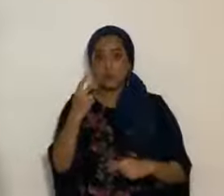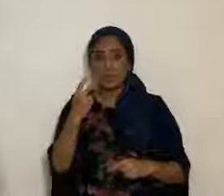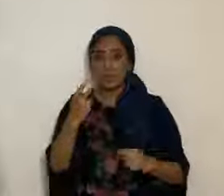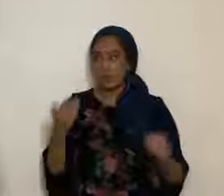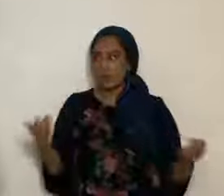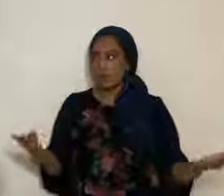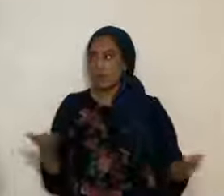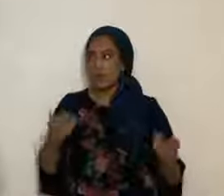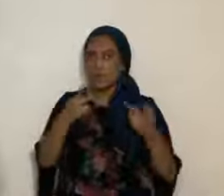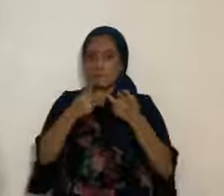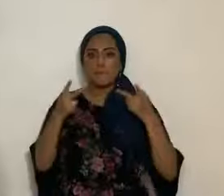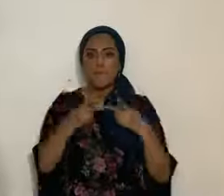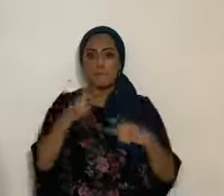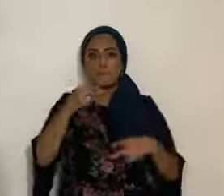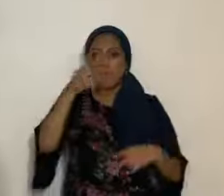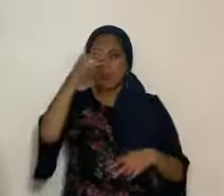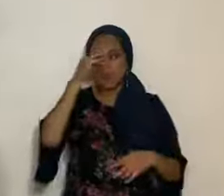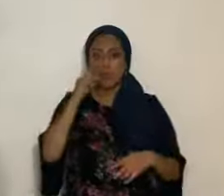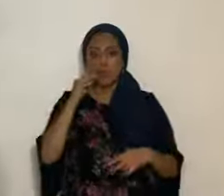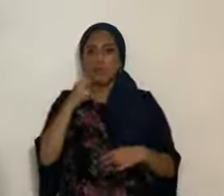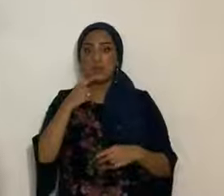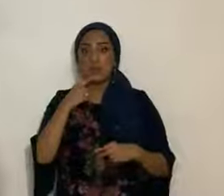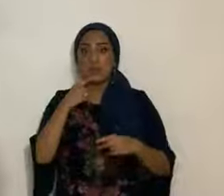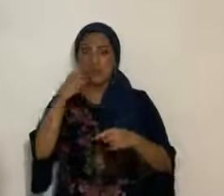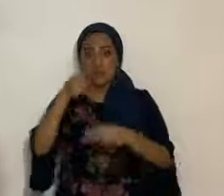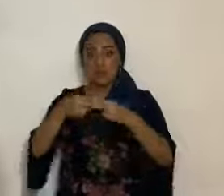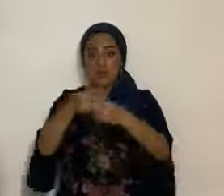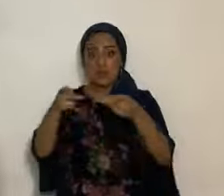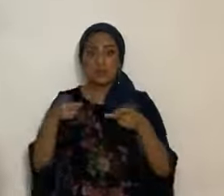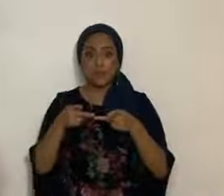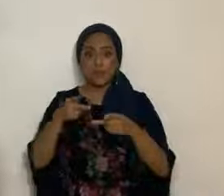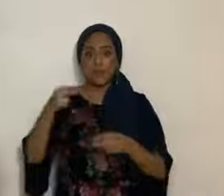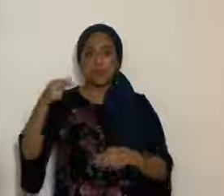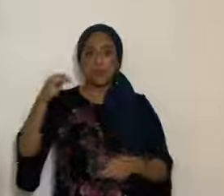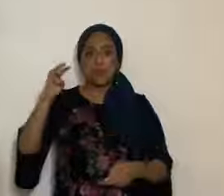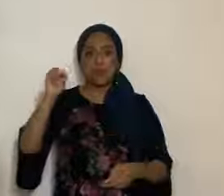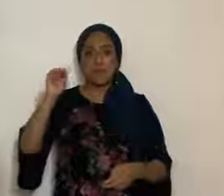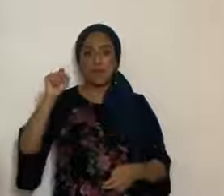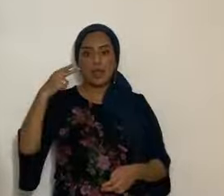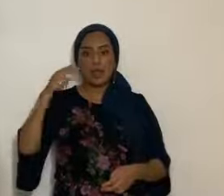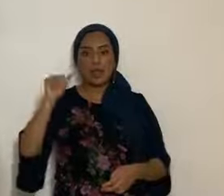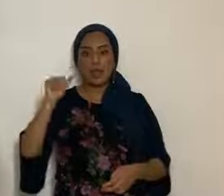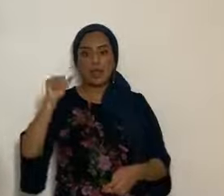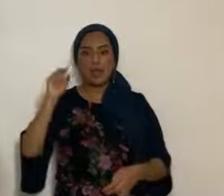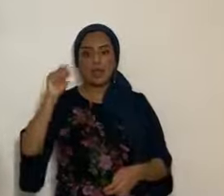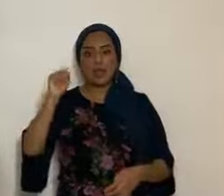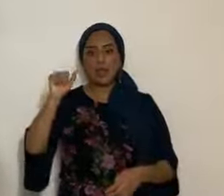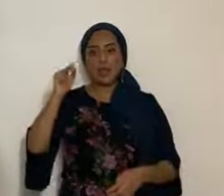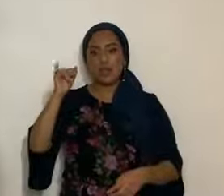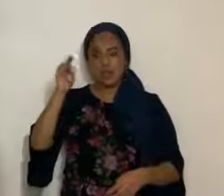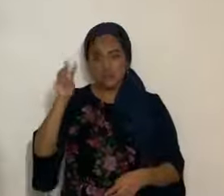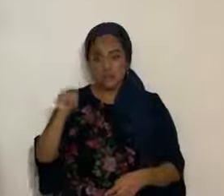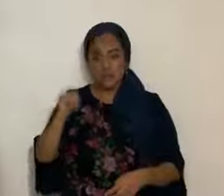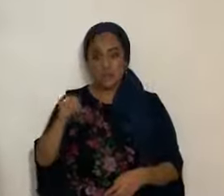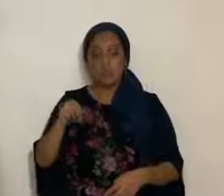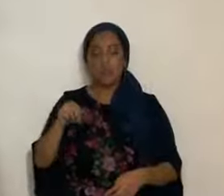de Elohim es este. Y llamó el nombre de aquel lugar Mahanaim. Y envió Jacob mensajeros delante de sí a Esaú su hermano